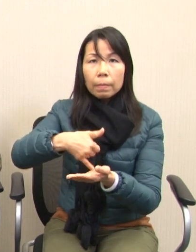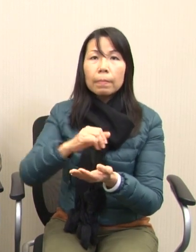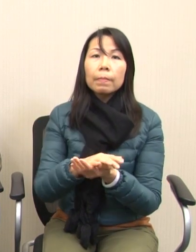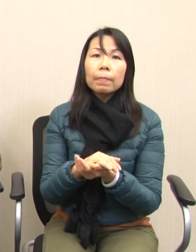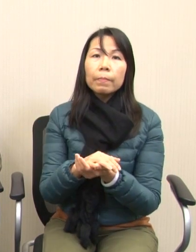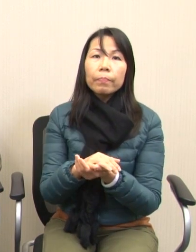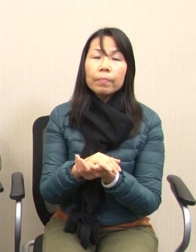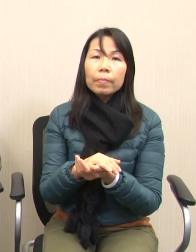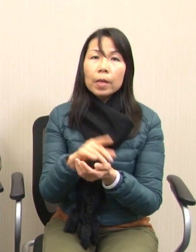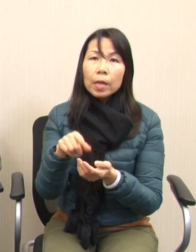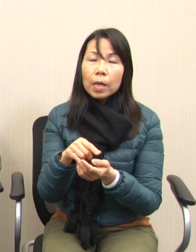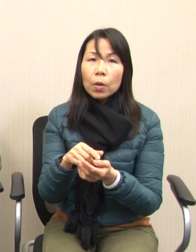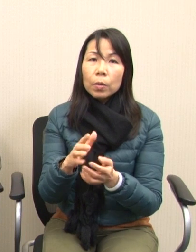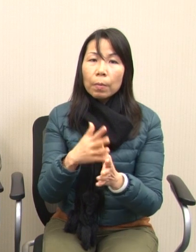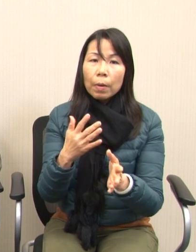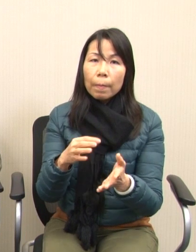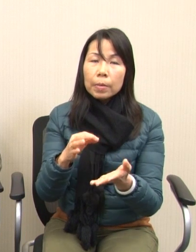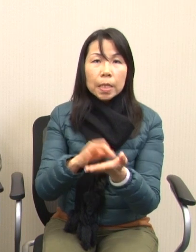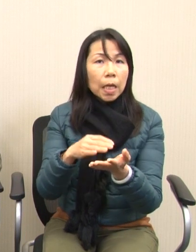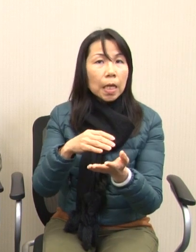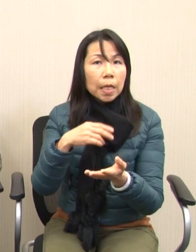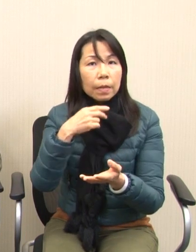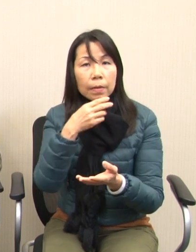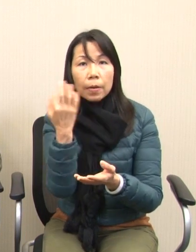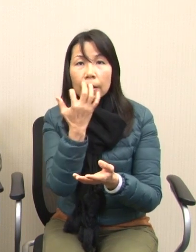呢個以色列人出埃及啊嘛，係咪 ？OK，